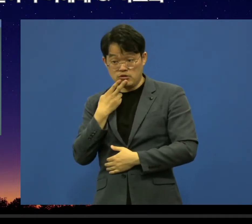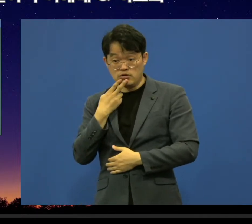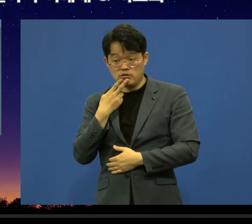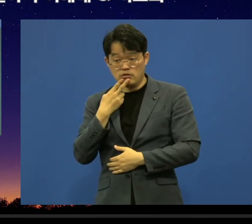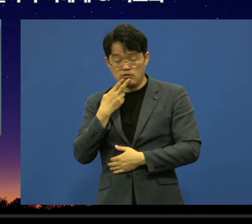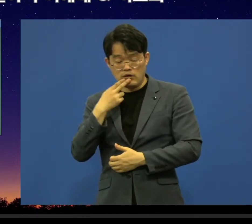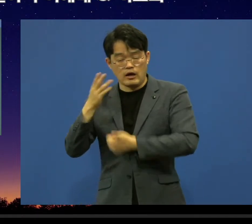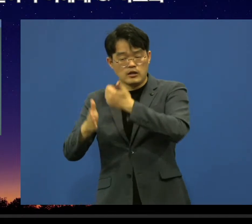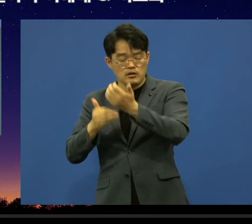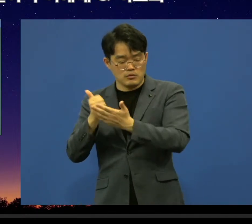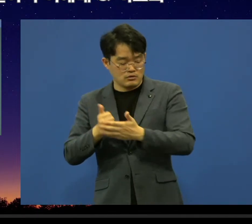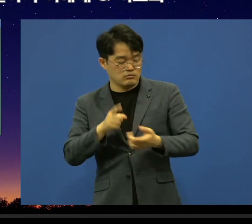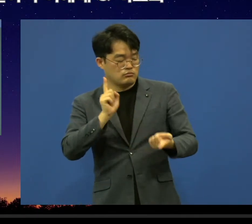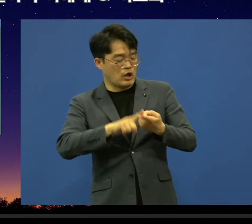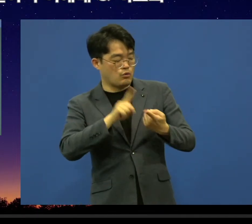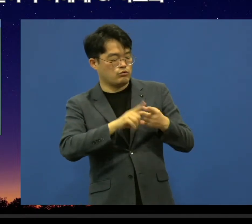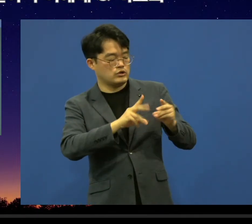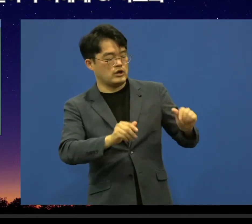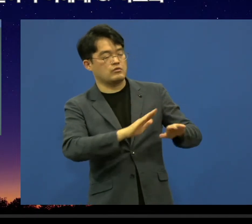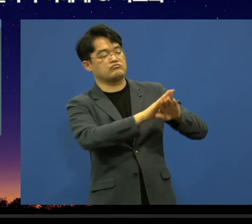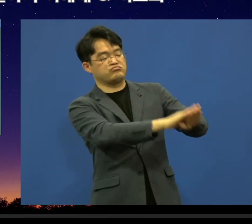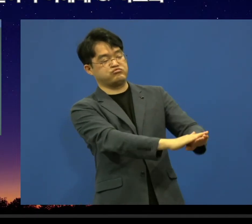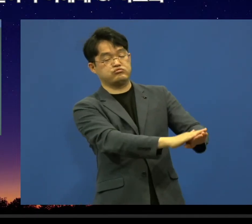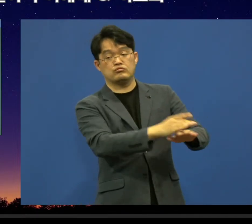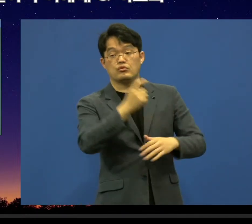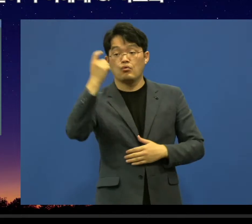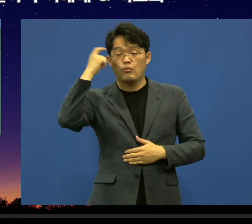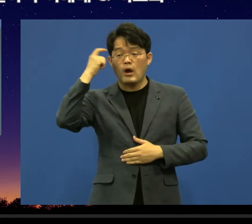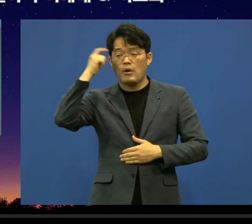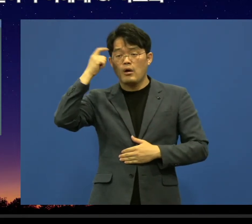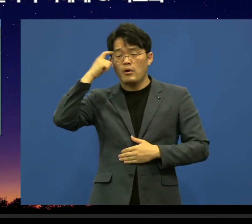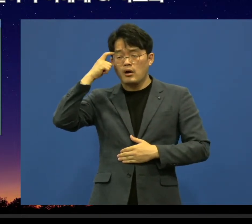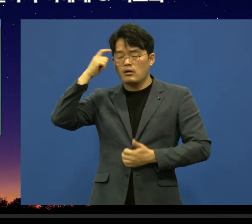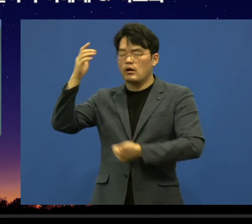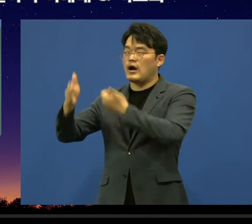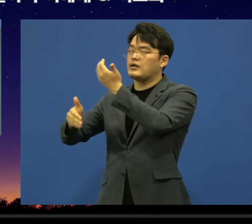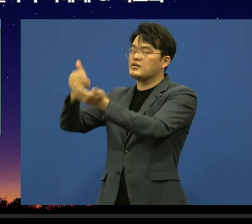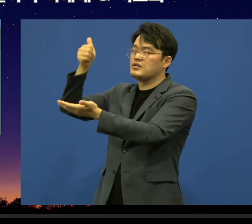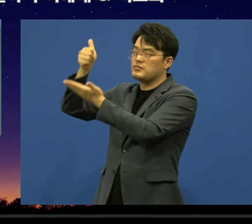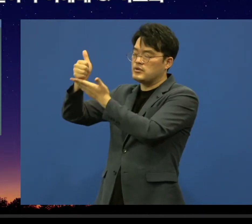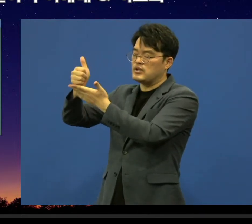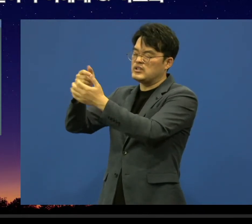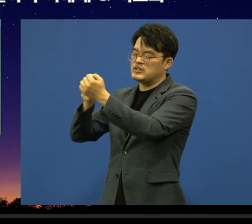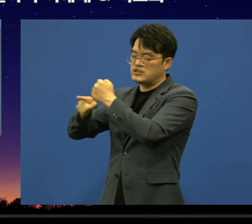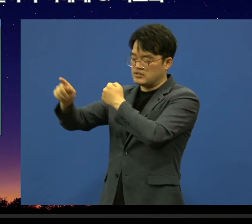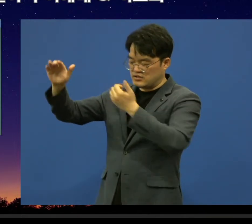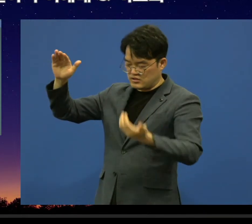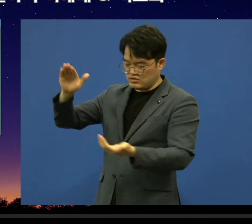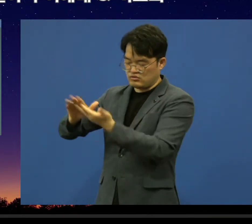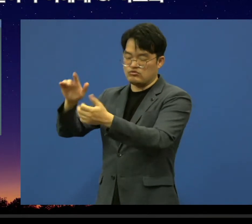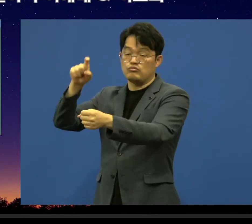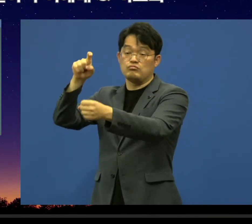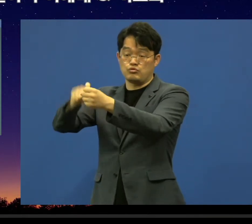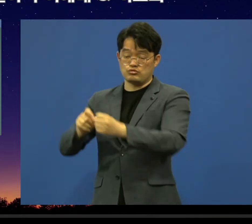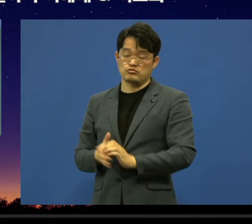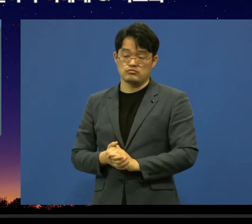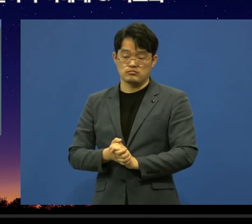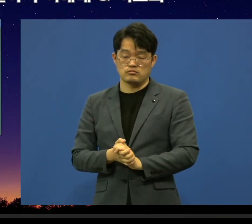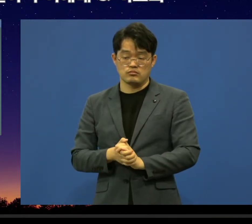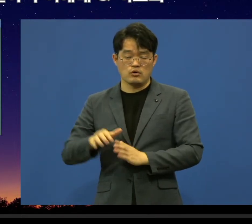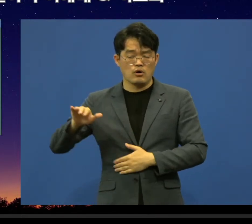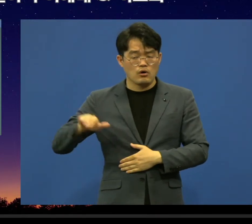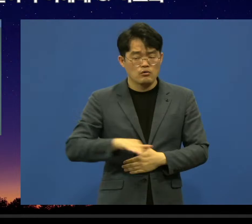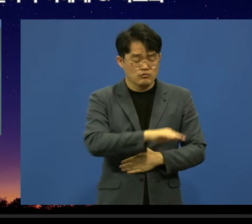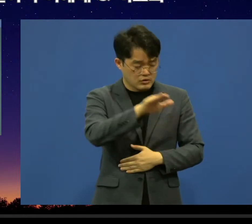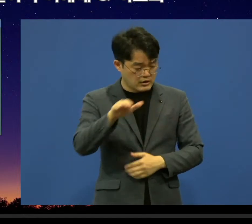수도 있습니다. 학교에서나 사회에서 왕따도 당할 수 있어요. 지금 다윗이 그